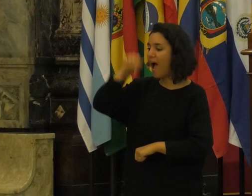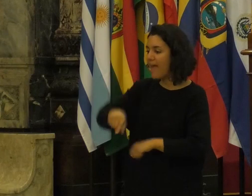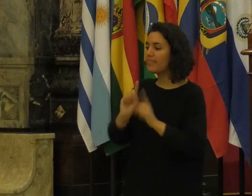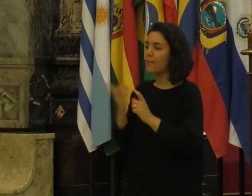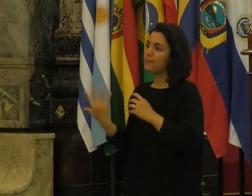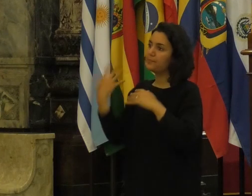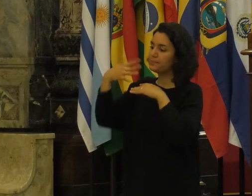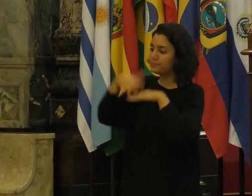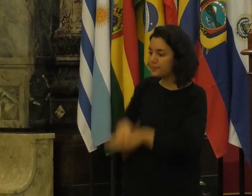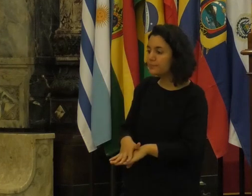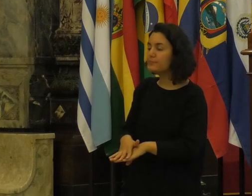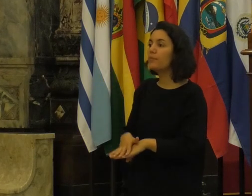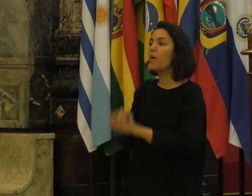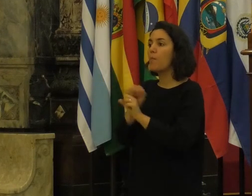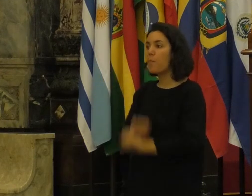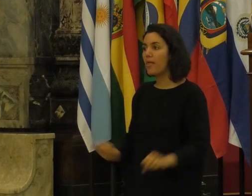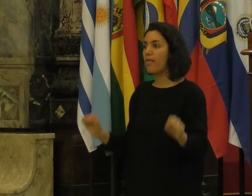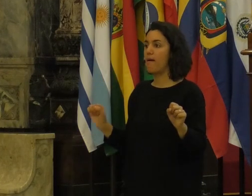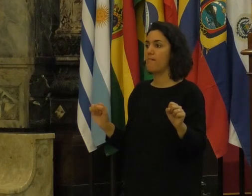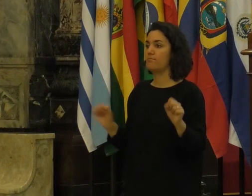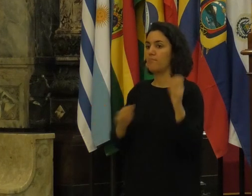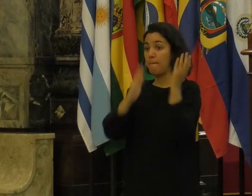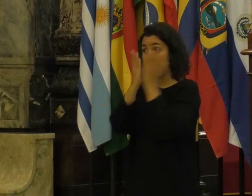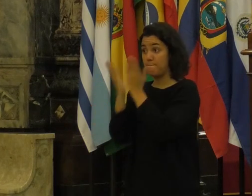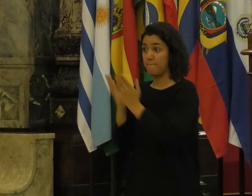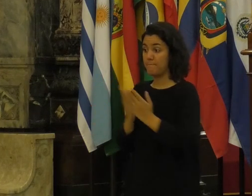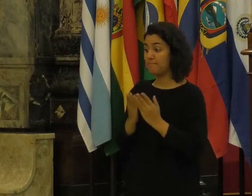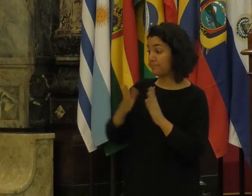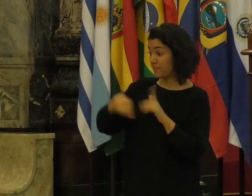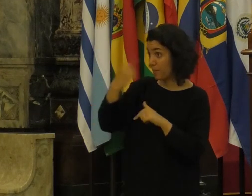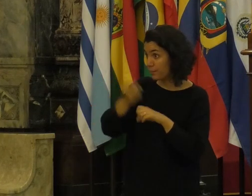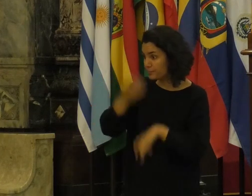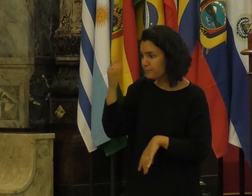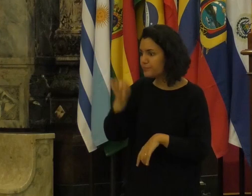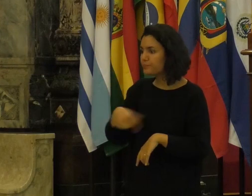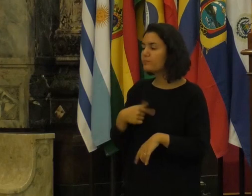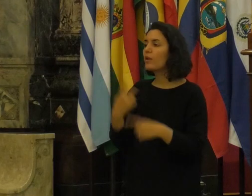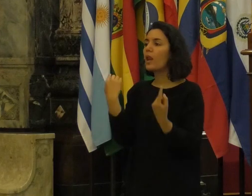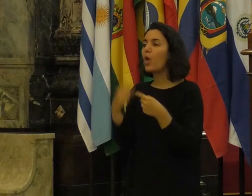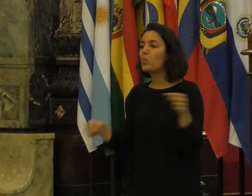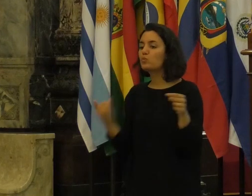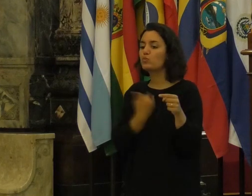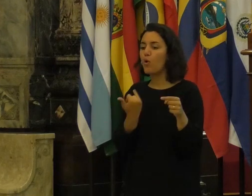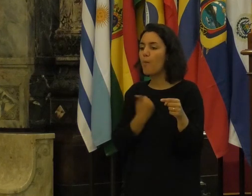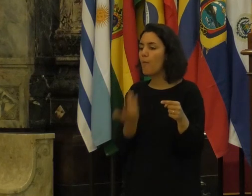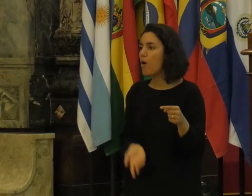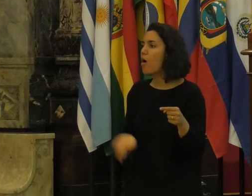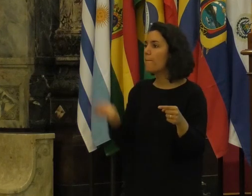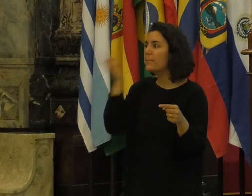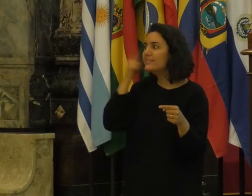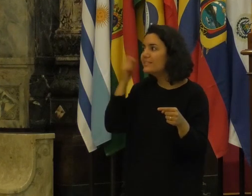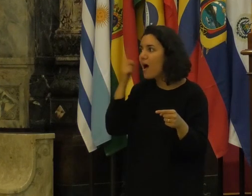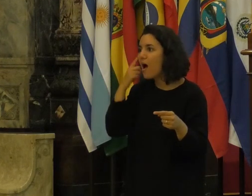dejara en esos estudiantes, en esos futuros profesionales, recursos para el trabajo y para el